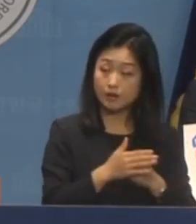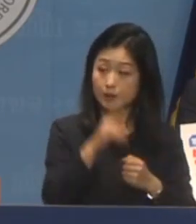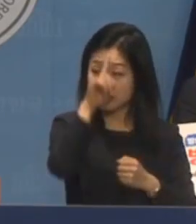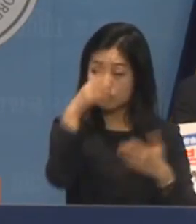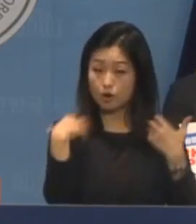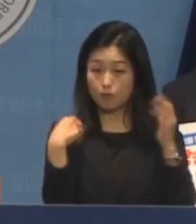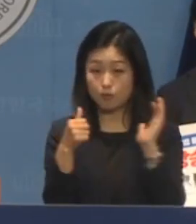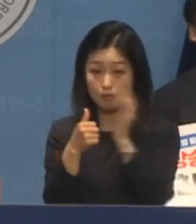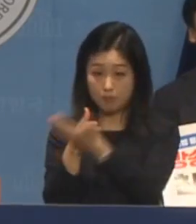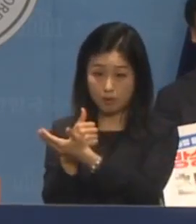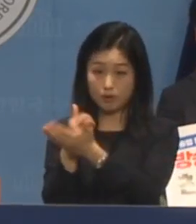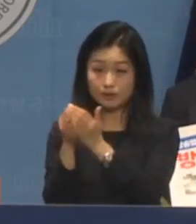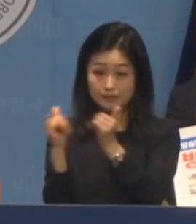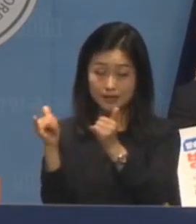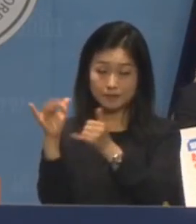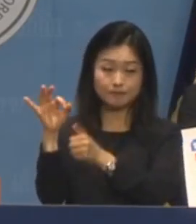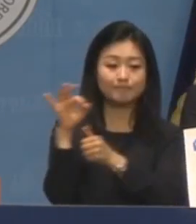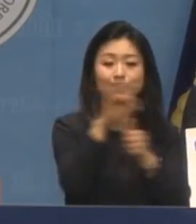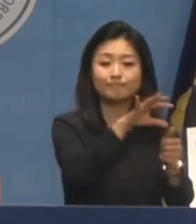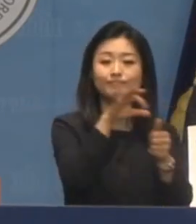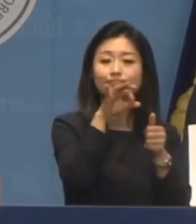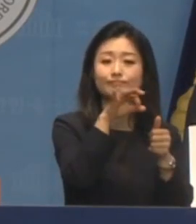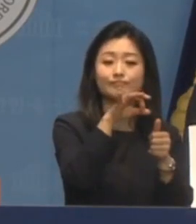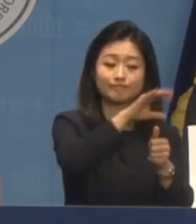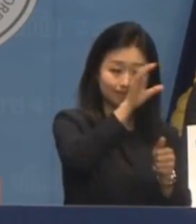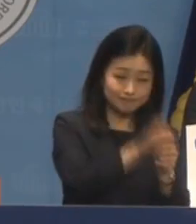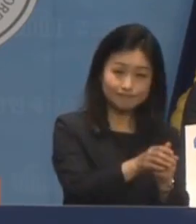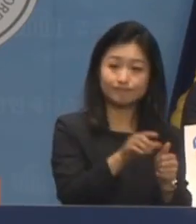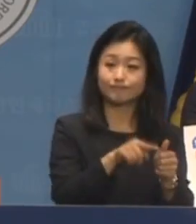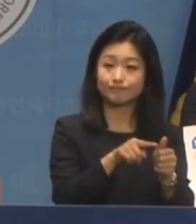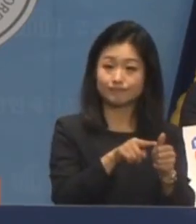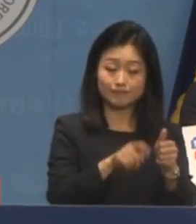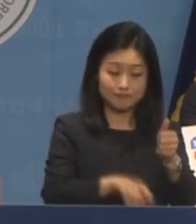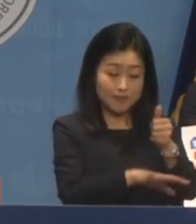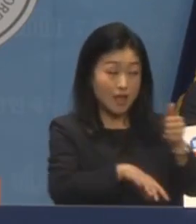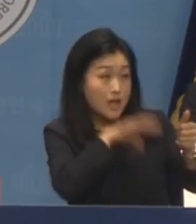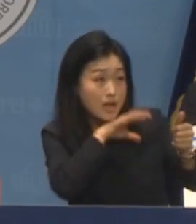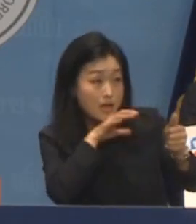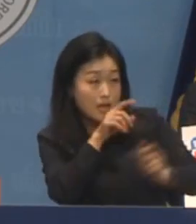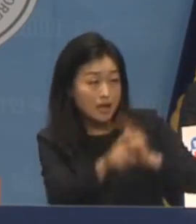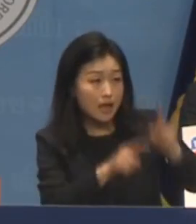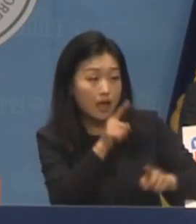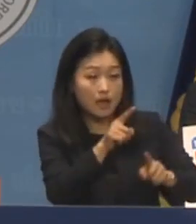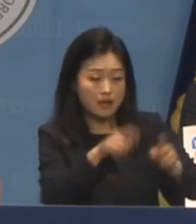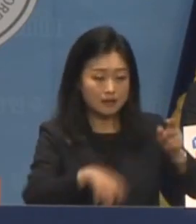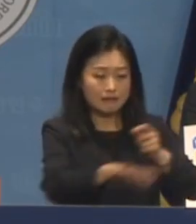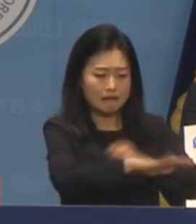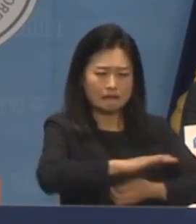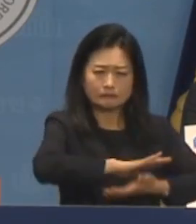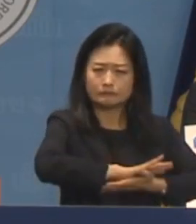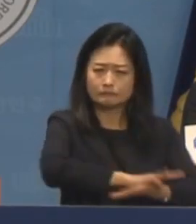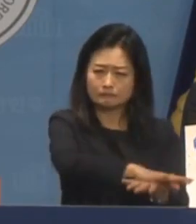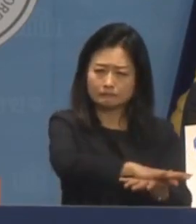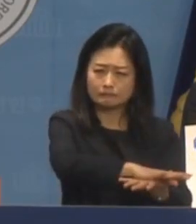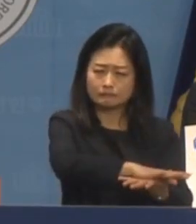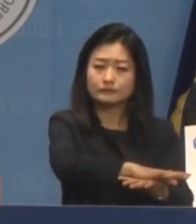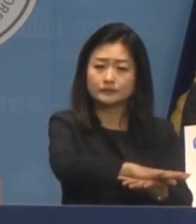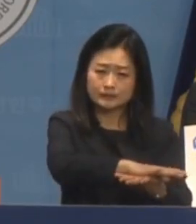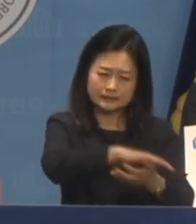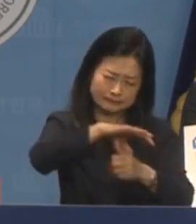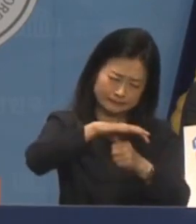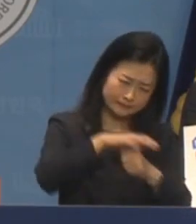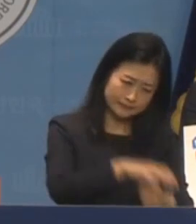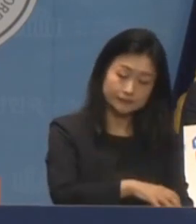호위대를 낙하산 사장으로 투입해왔고 그 장악에 저항하는 방송사와 언론인들을 극단적으로